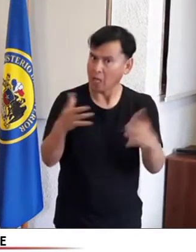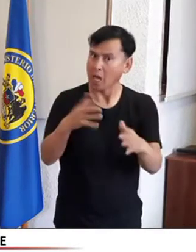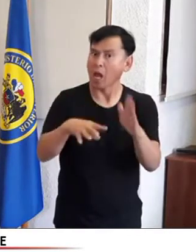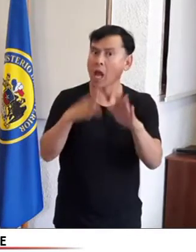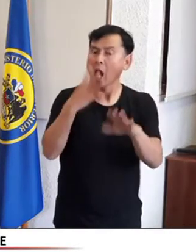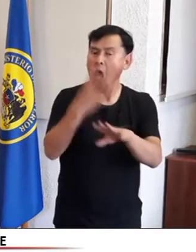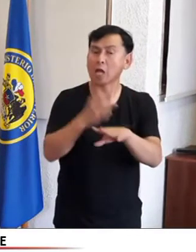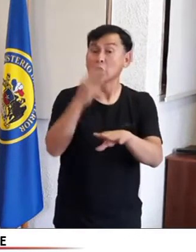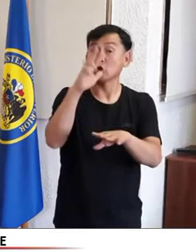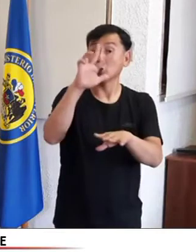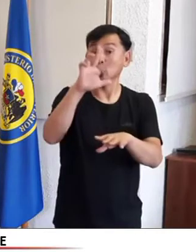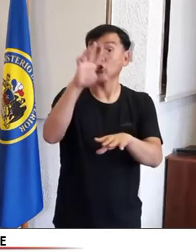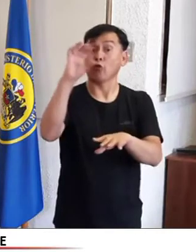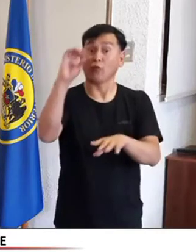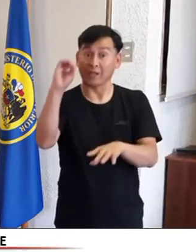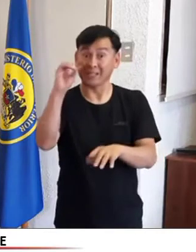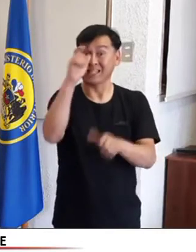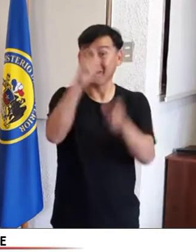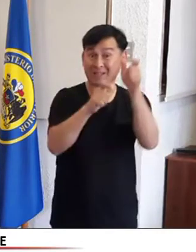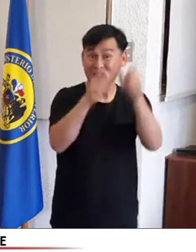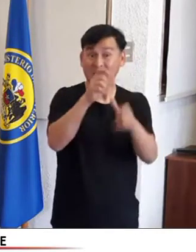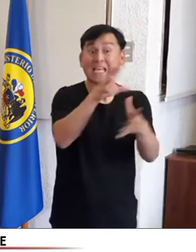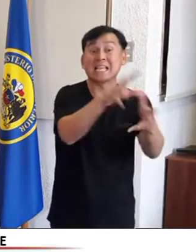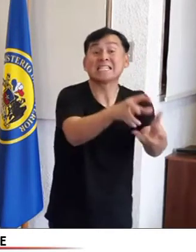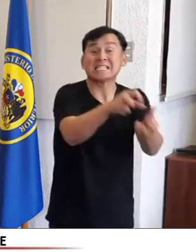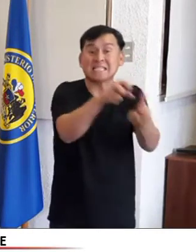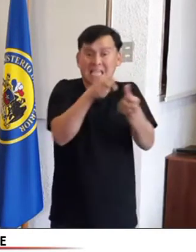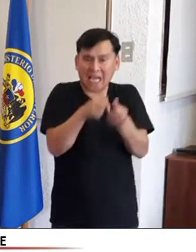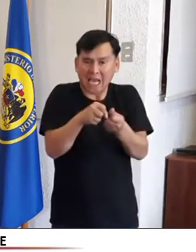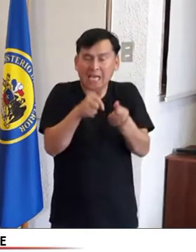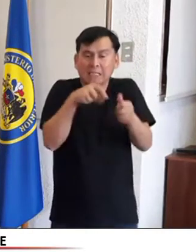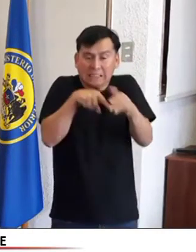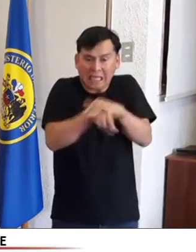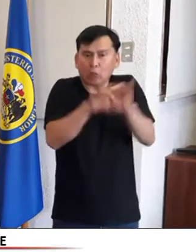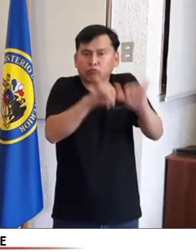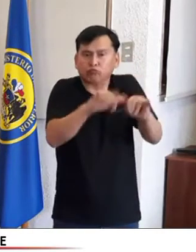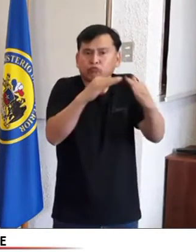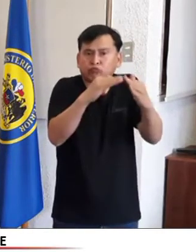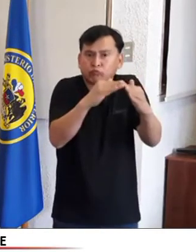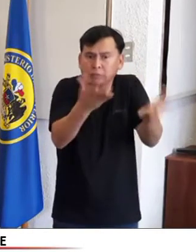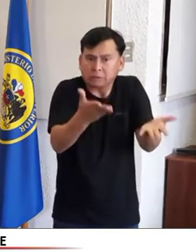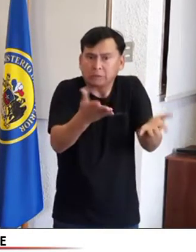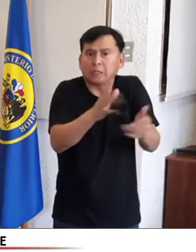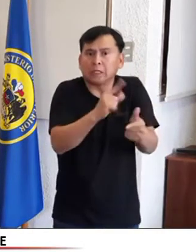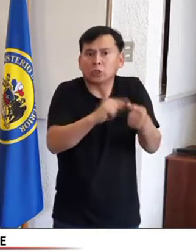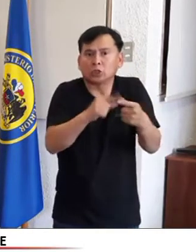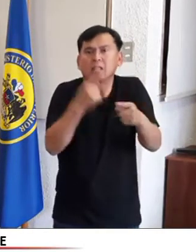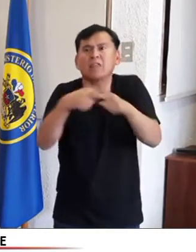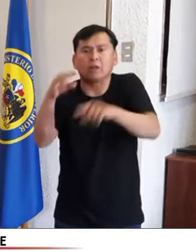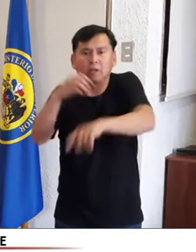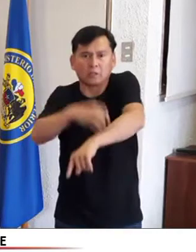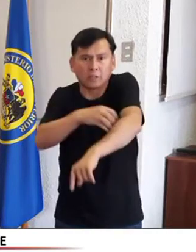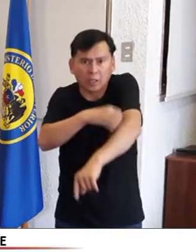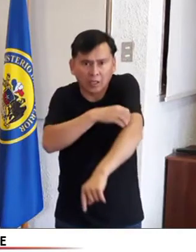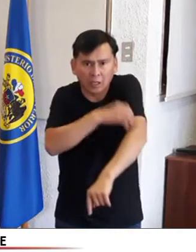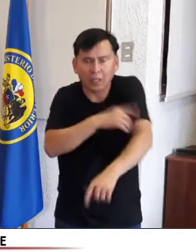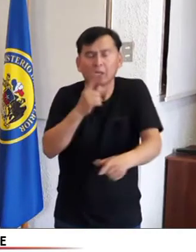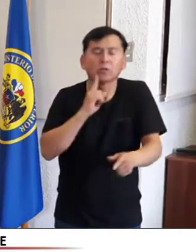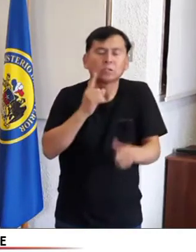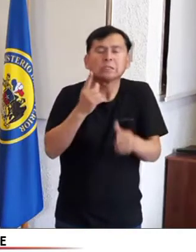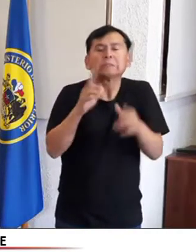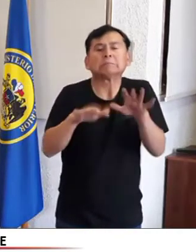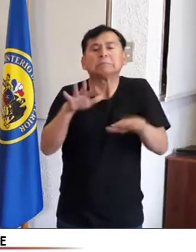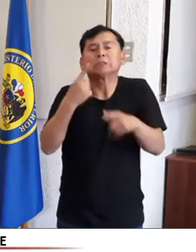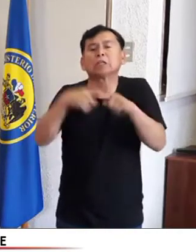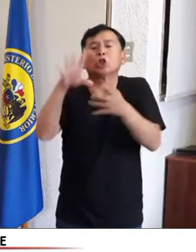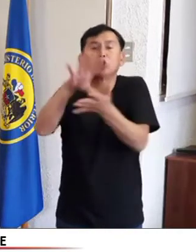de 90 personas que sacar de la localidad que quedaron atrapados en la cuarentena y que pertenecen a diferentes puntos y que además corresponde a